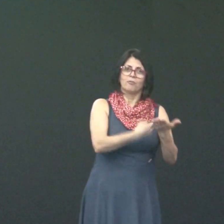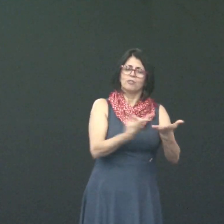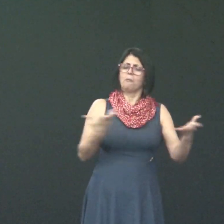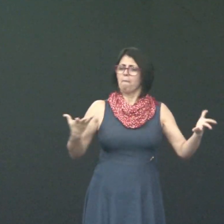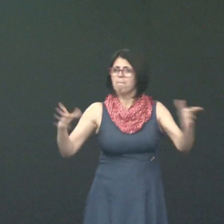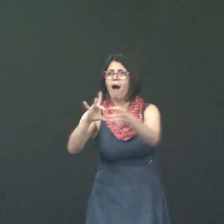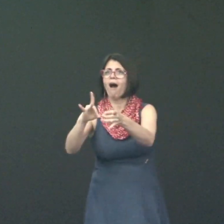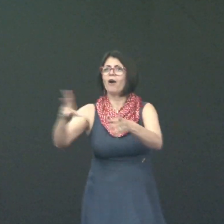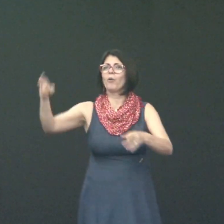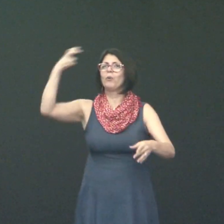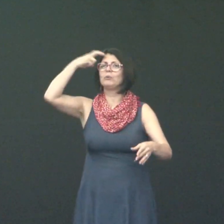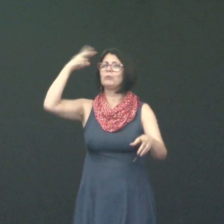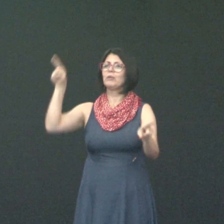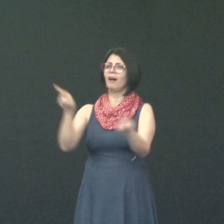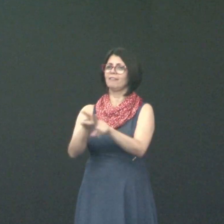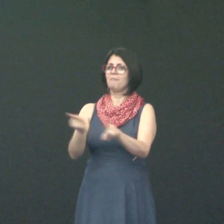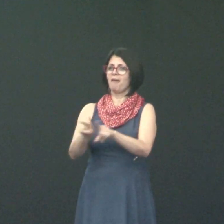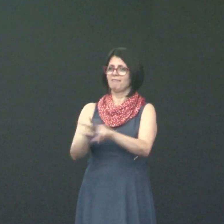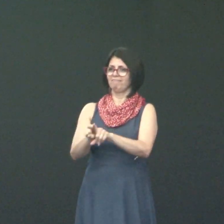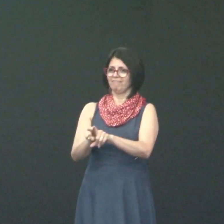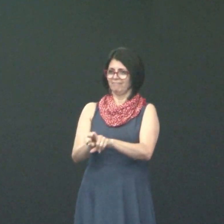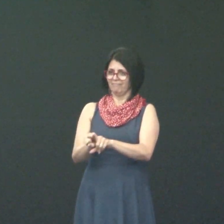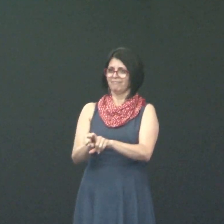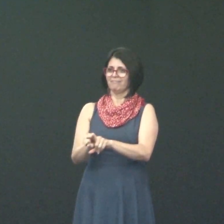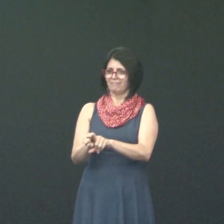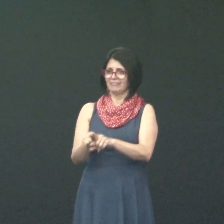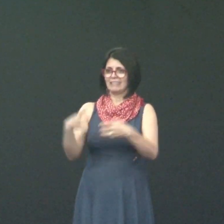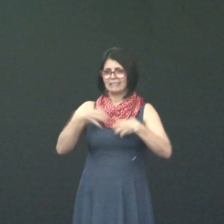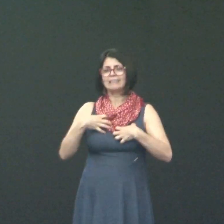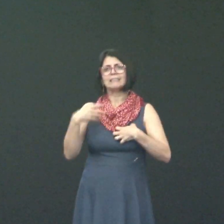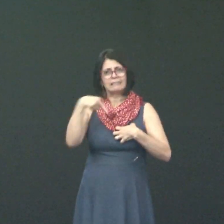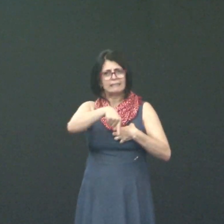E a área da tradução fez esse link cultural também.